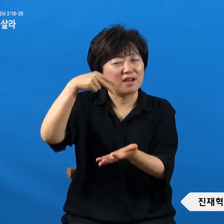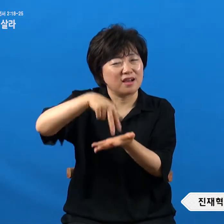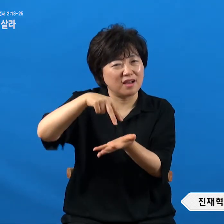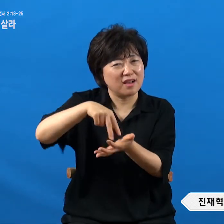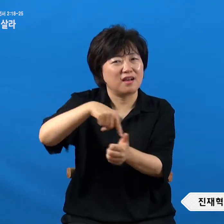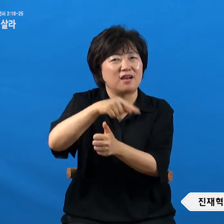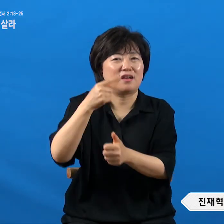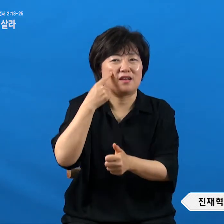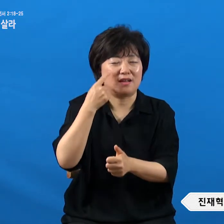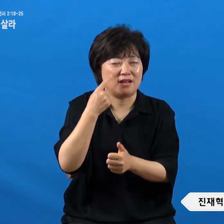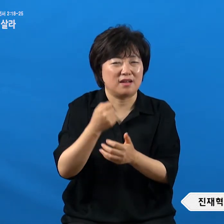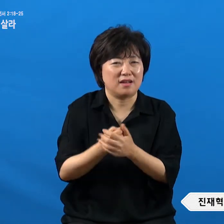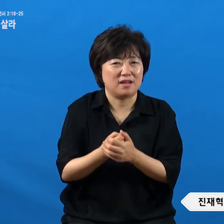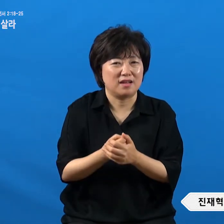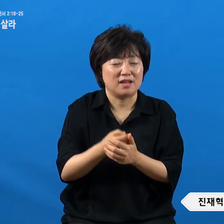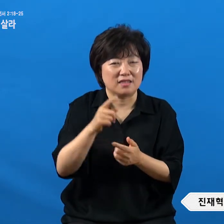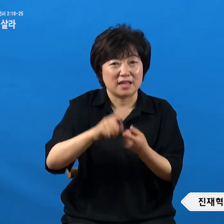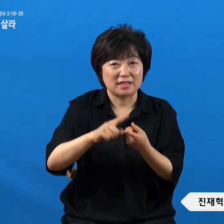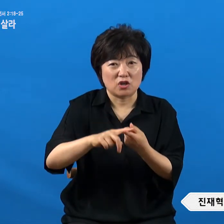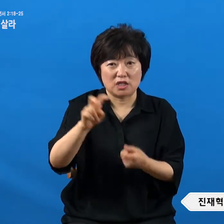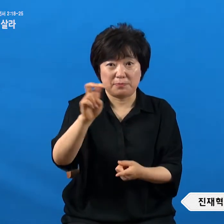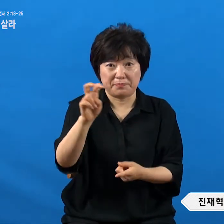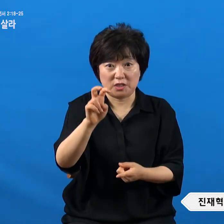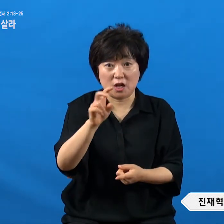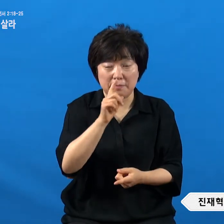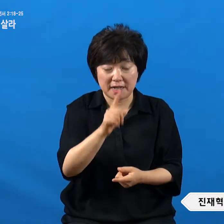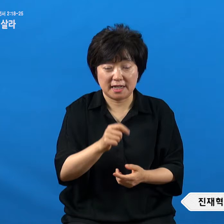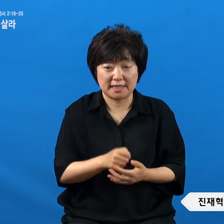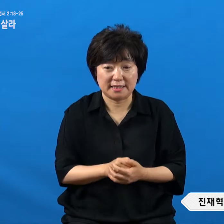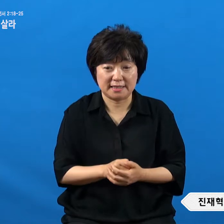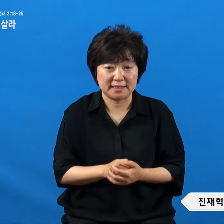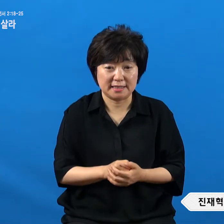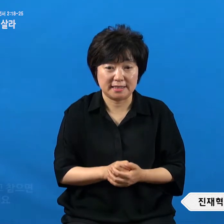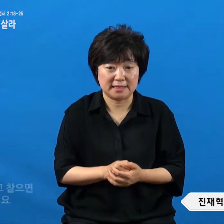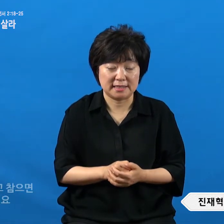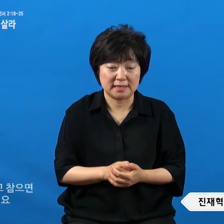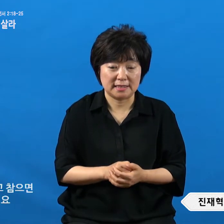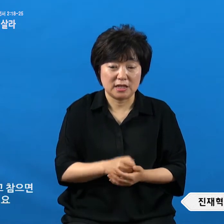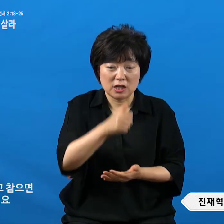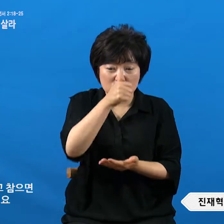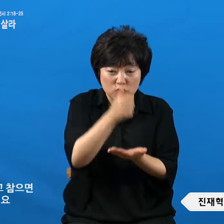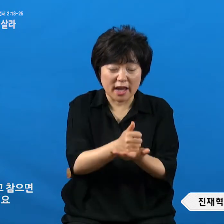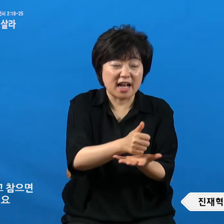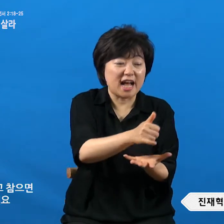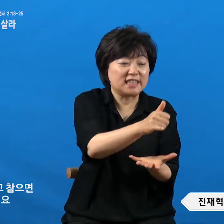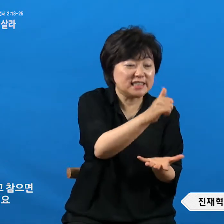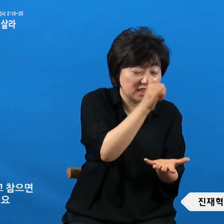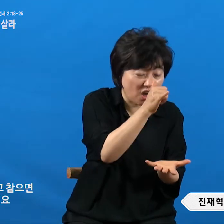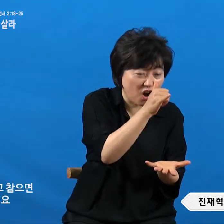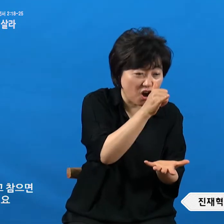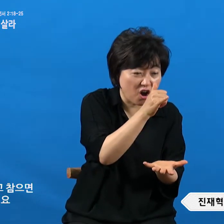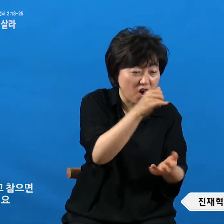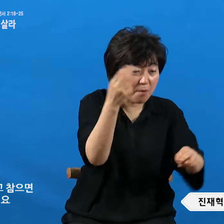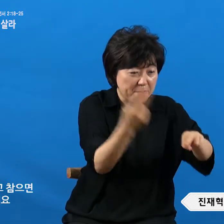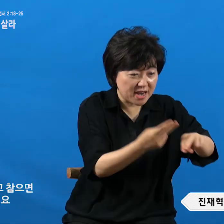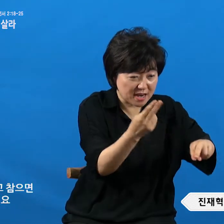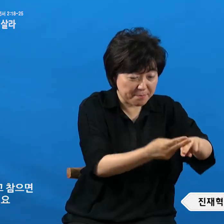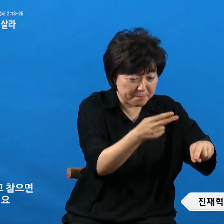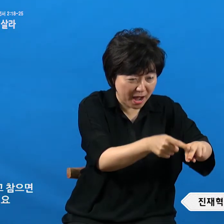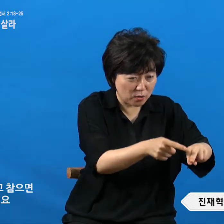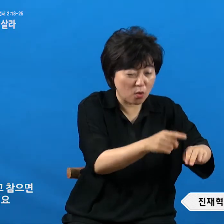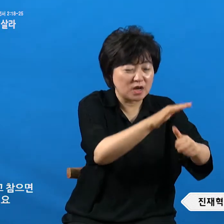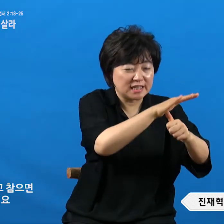이 말씀을 20절에 좀 더 자세히 설명합니다. 죄가 있어 매를 맞고